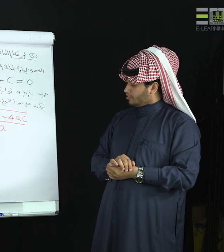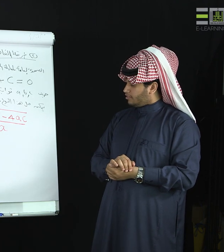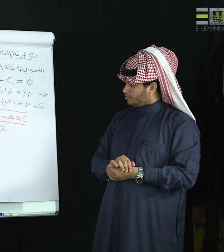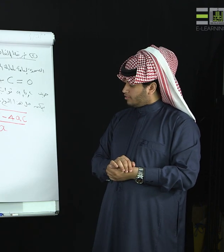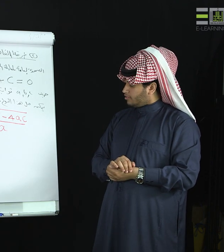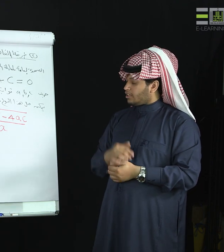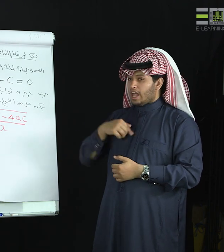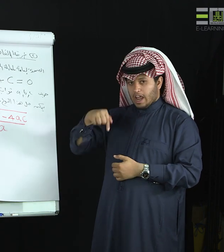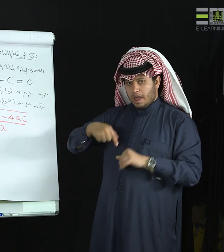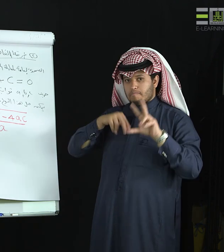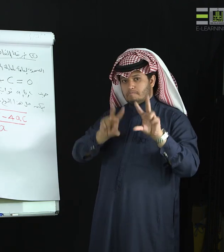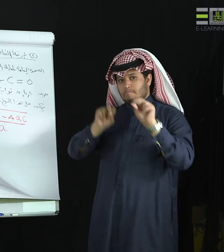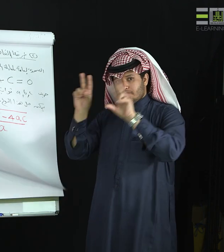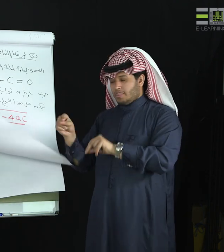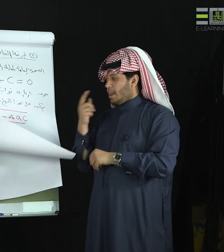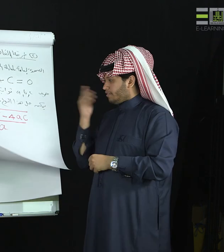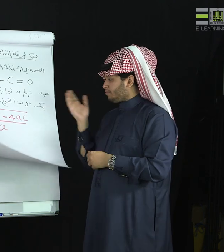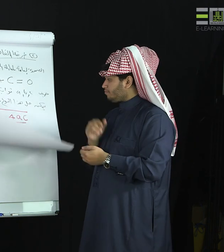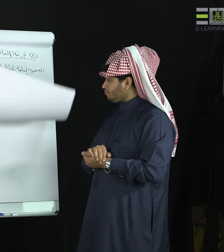طيب هناخد مثال على كده.